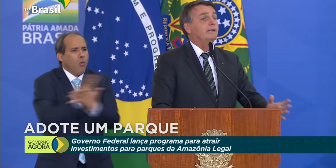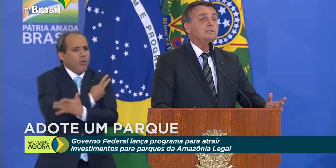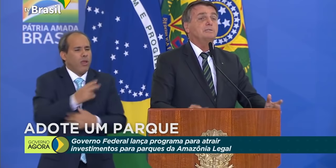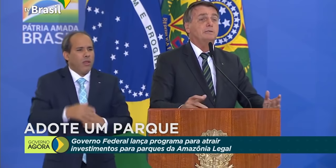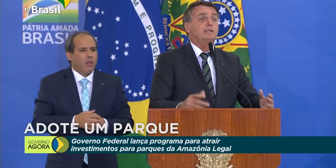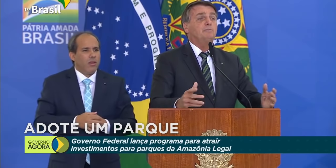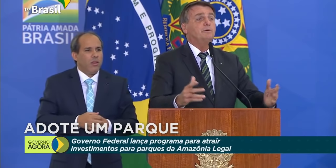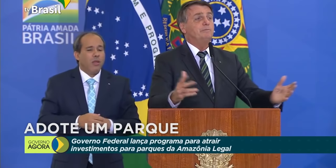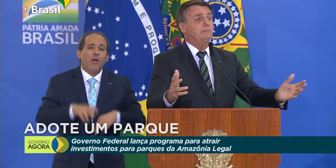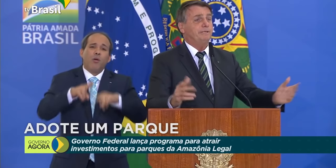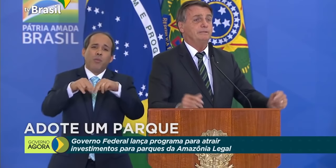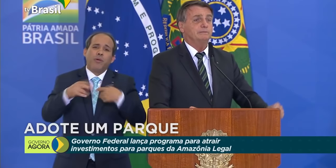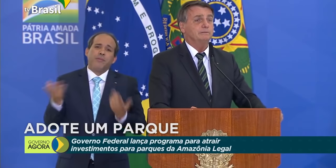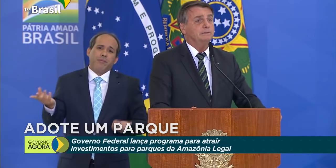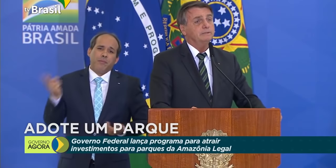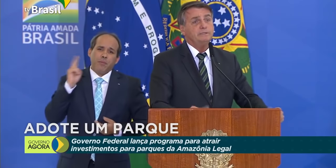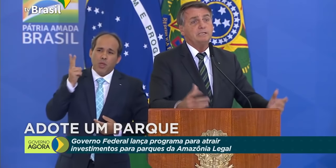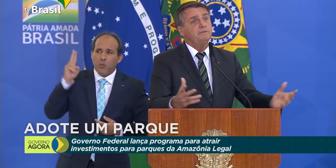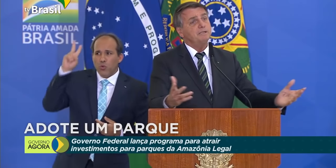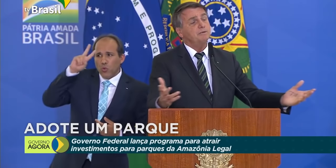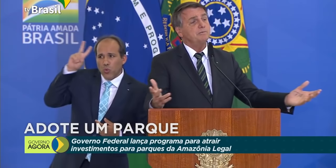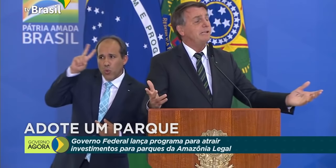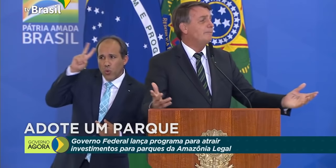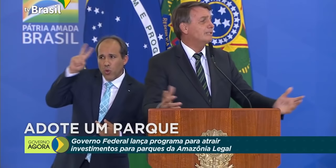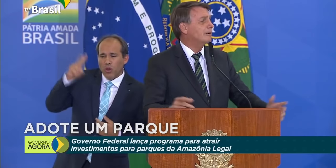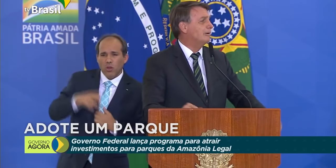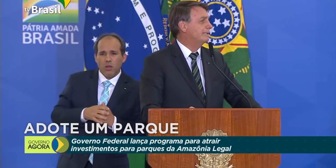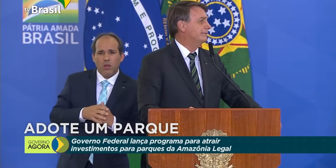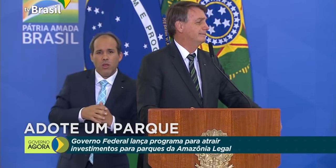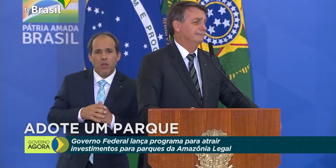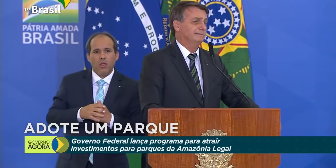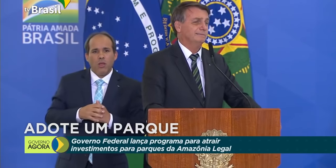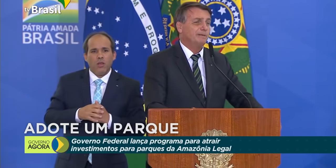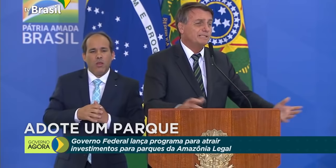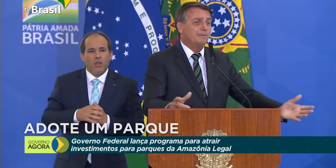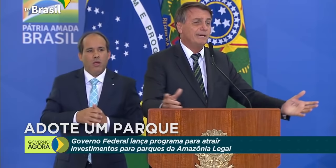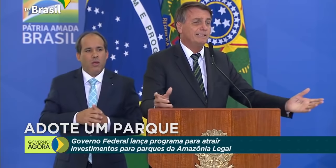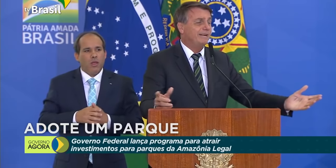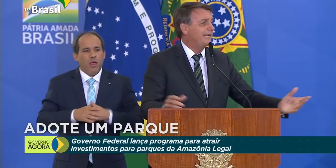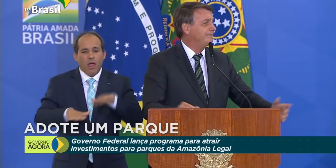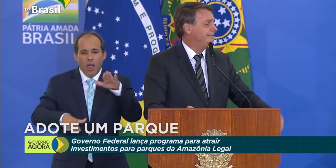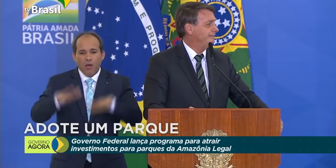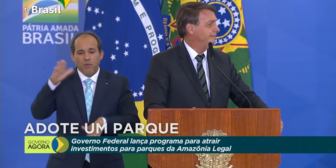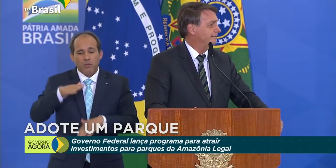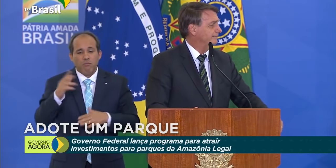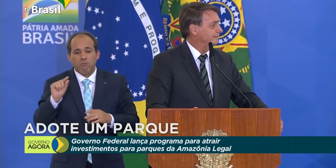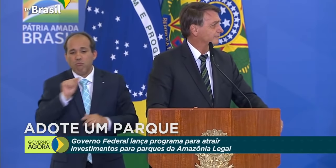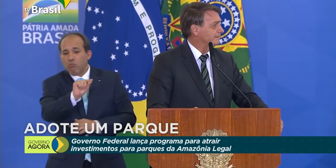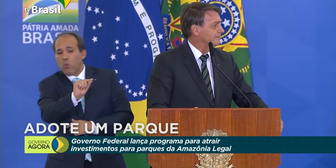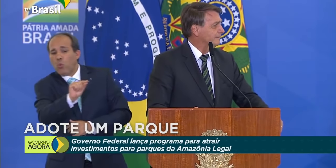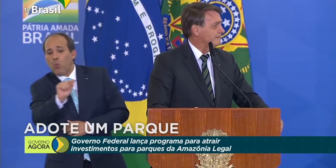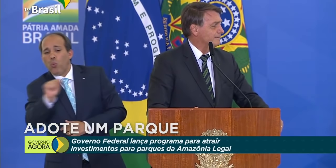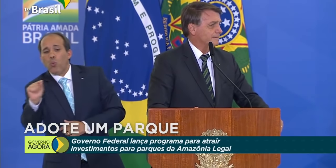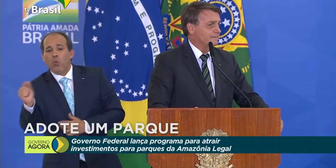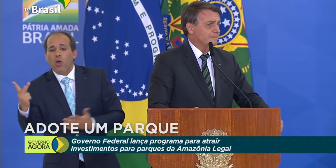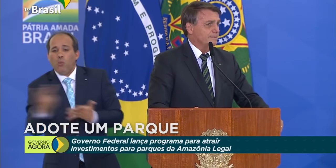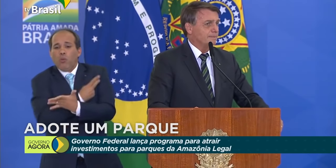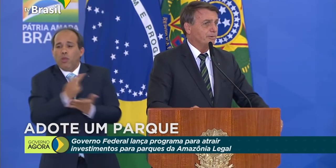é aquela história do boi bombeiro que às vezes alguns erros para chacota fazer uma realidade